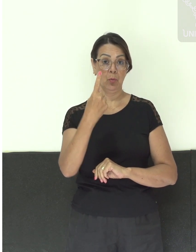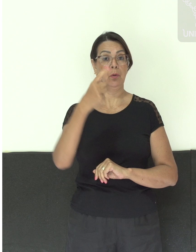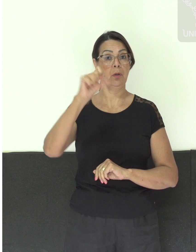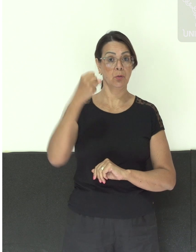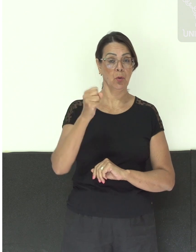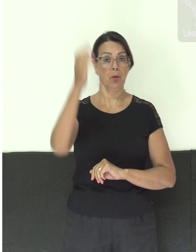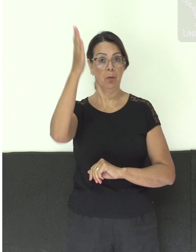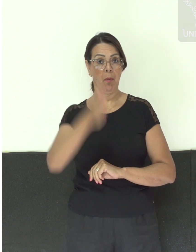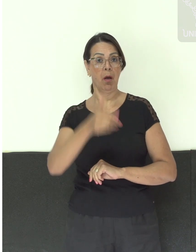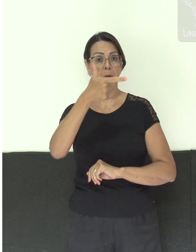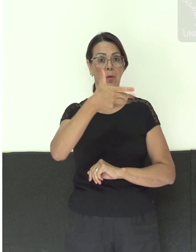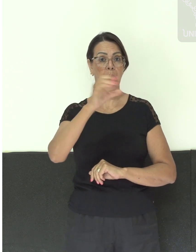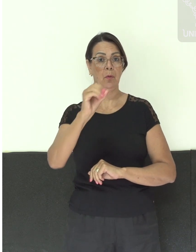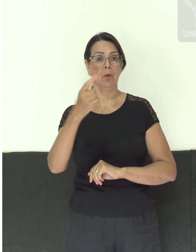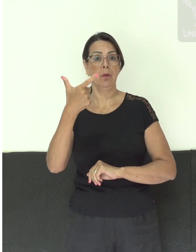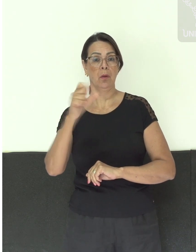018/2012, MEC.